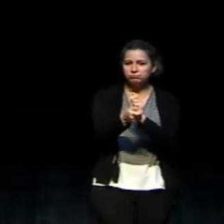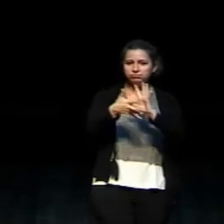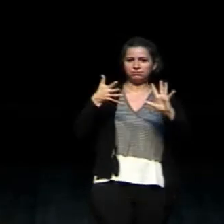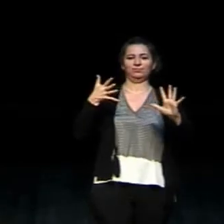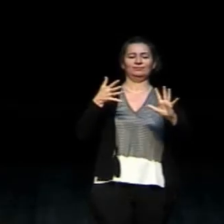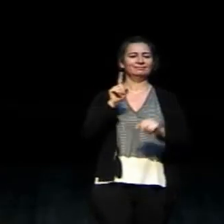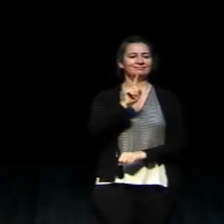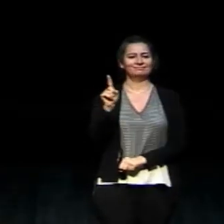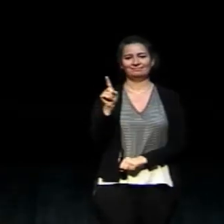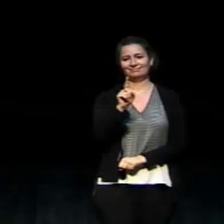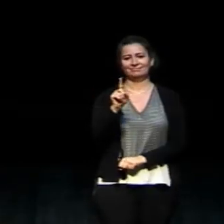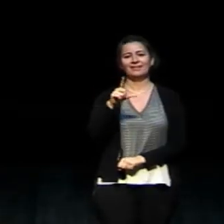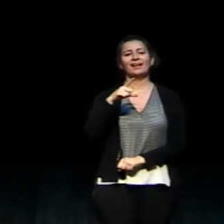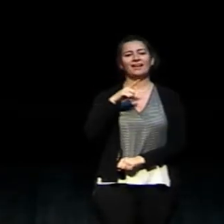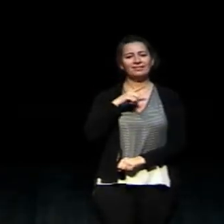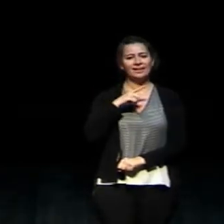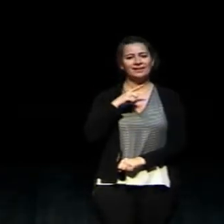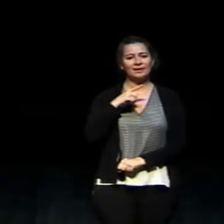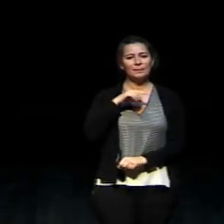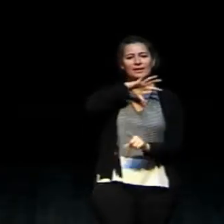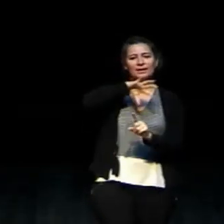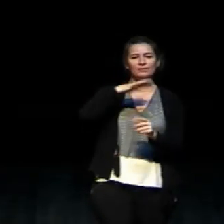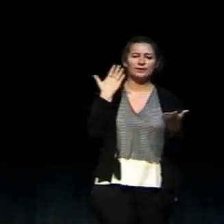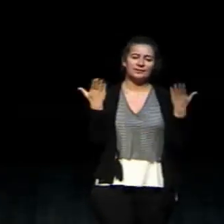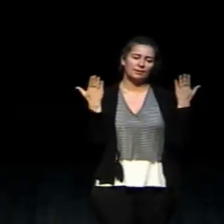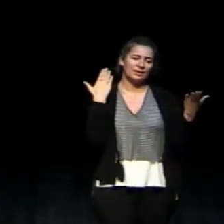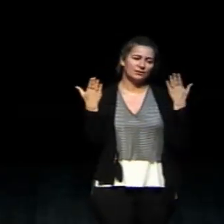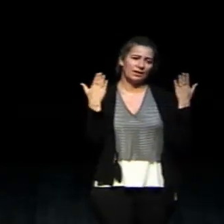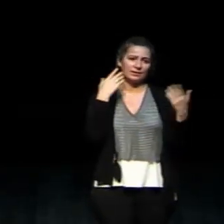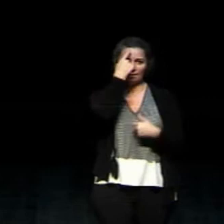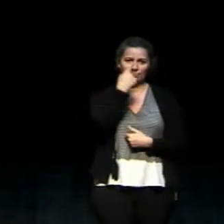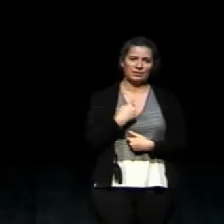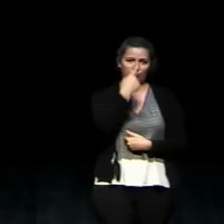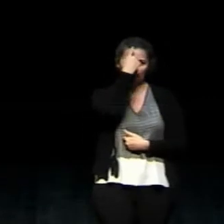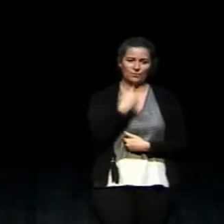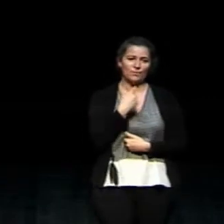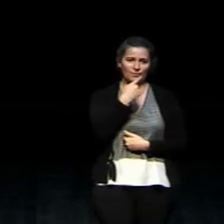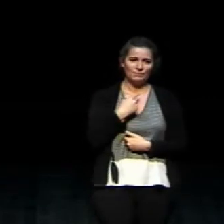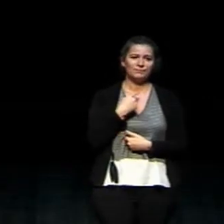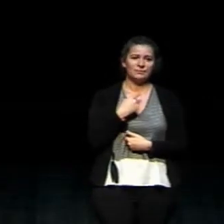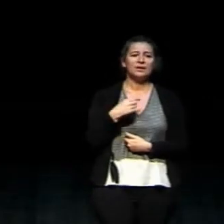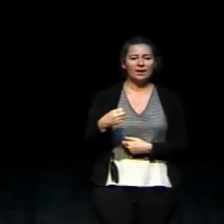Então, não é só uma questão de você ter fluência na língua, você também tem algumas influências de